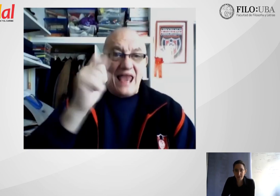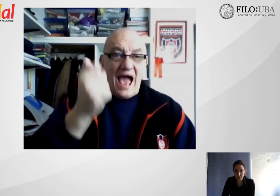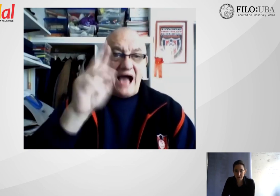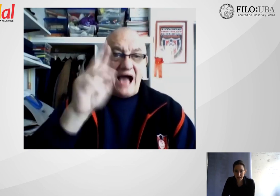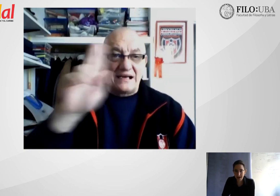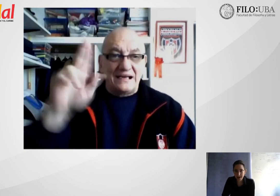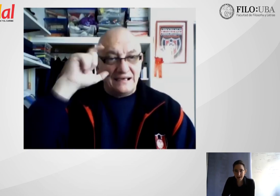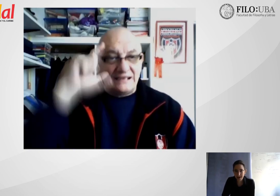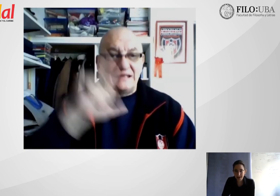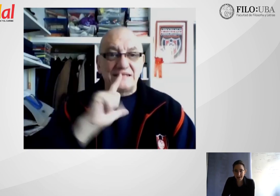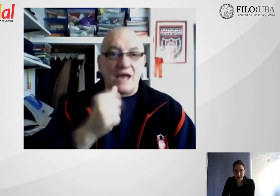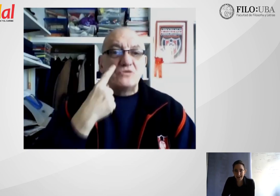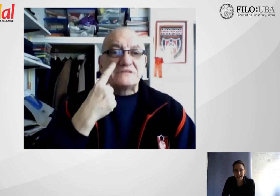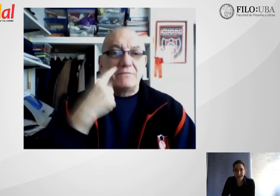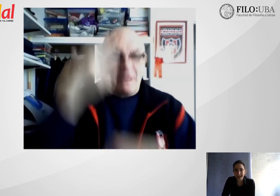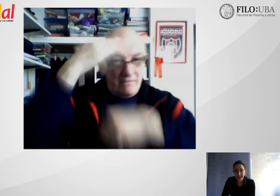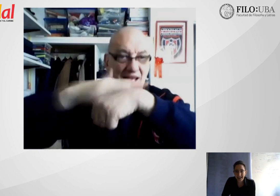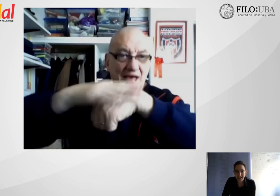nuevo. ¿La?